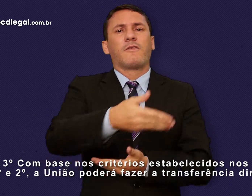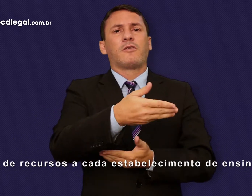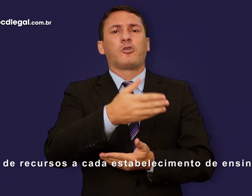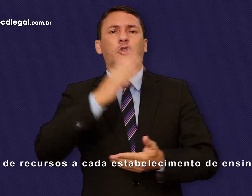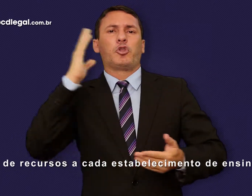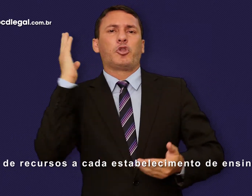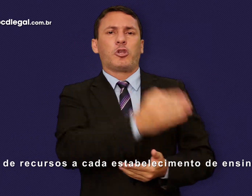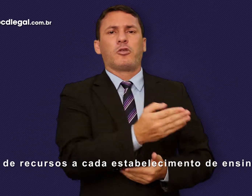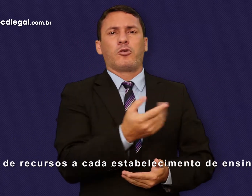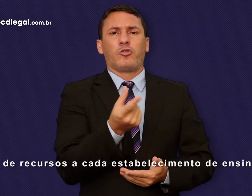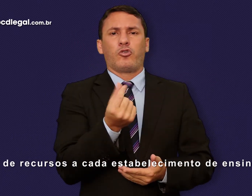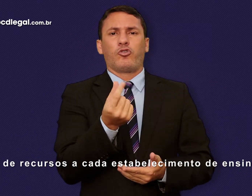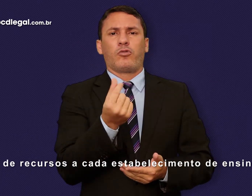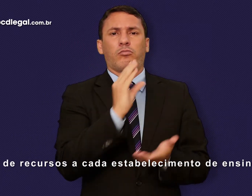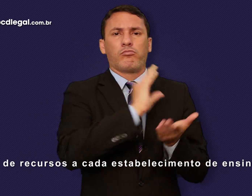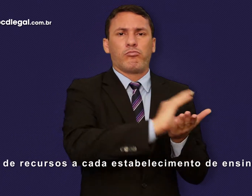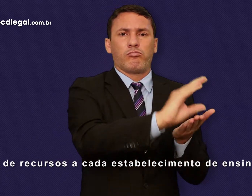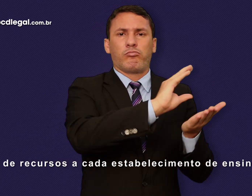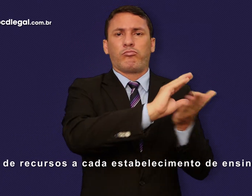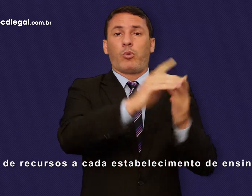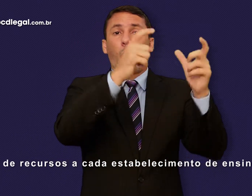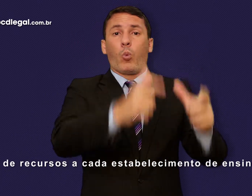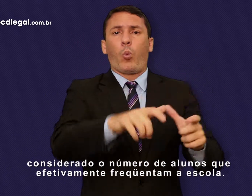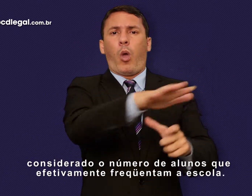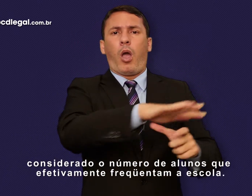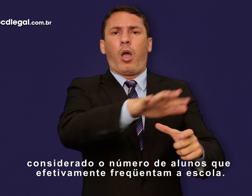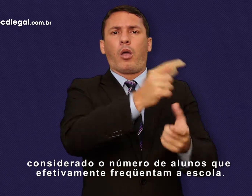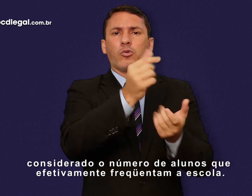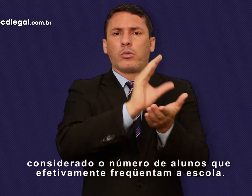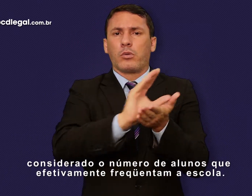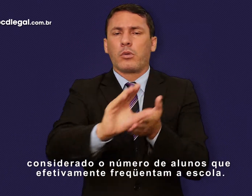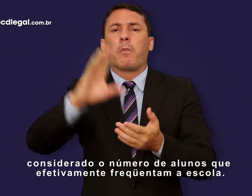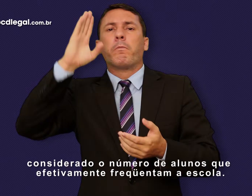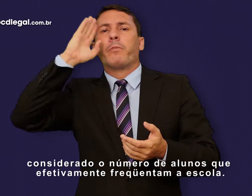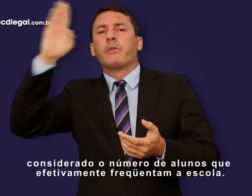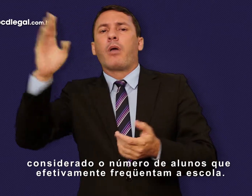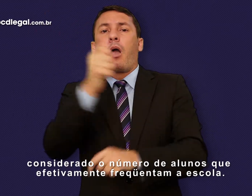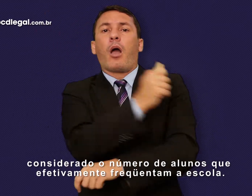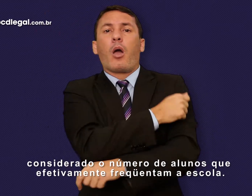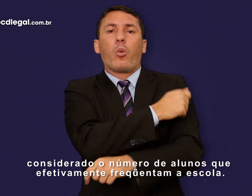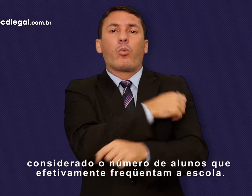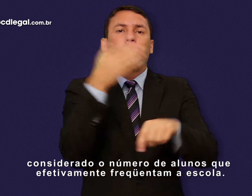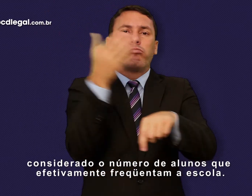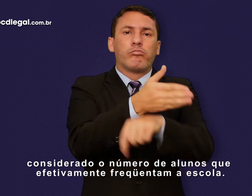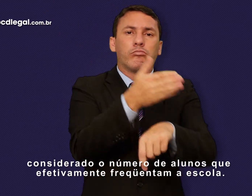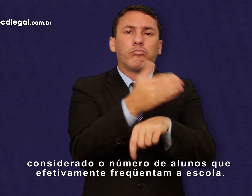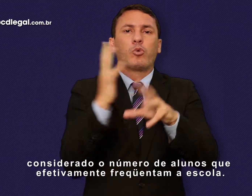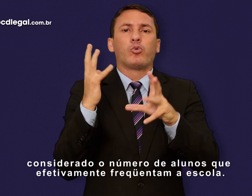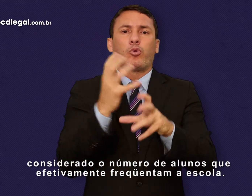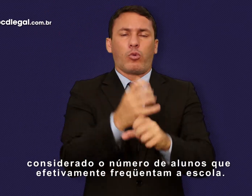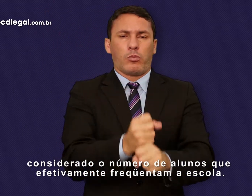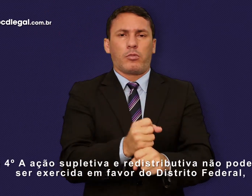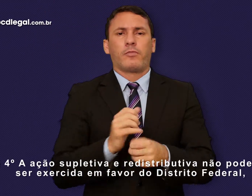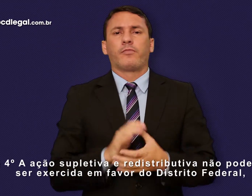de recursos a cada estabelecimento de ensino, considerando o número de alunos que efetivamente frequentam a escola.